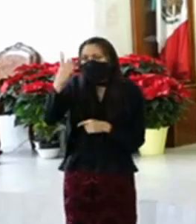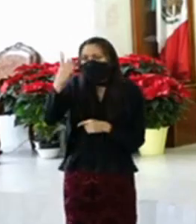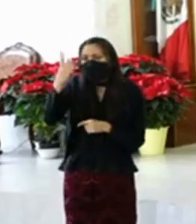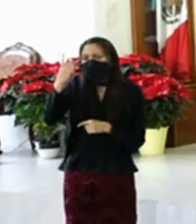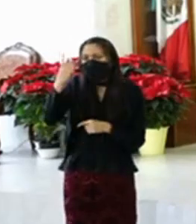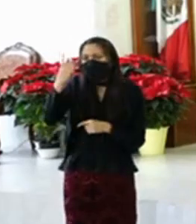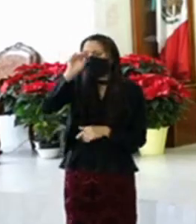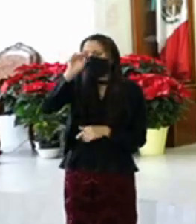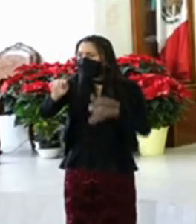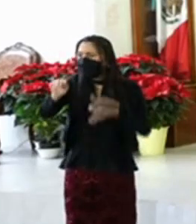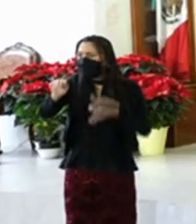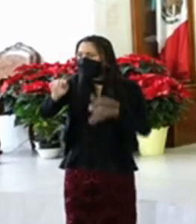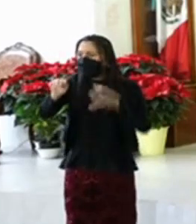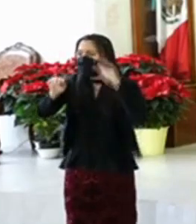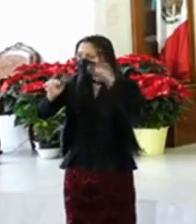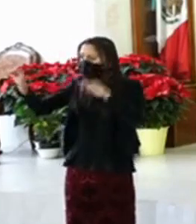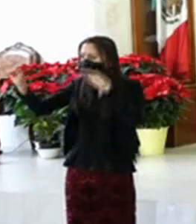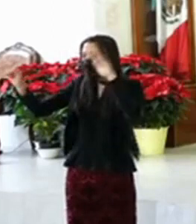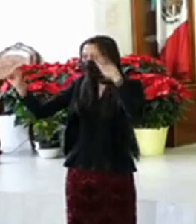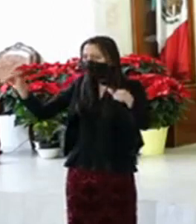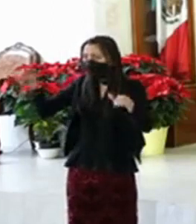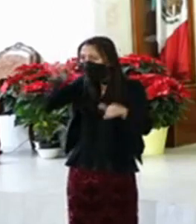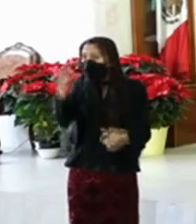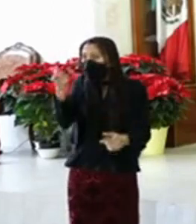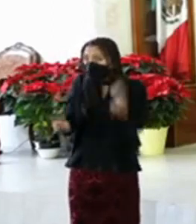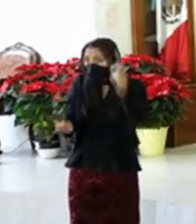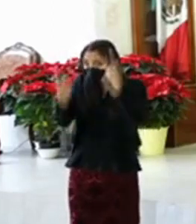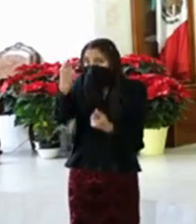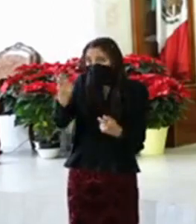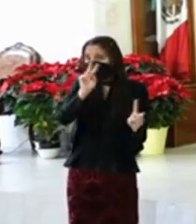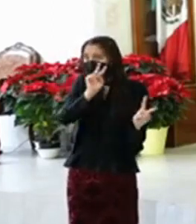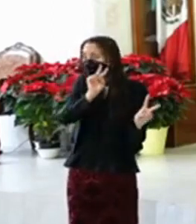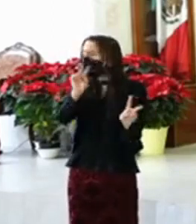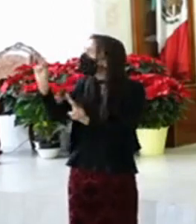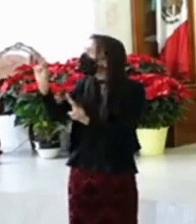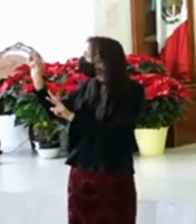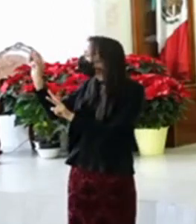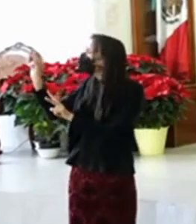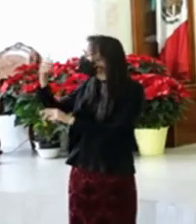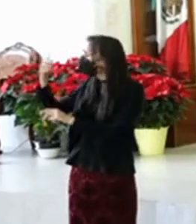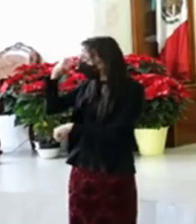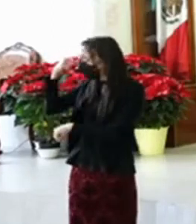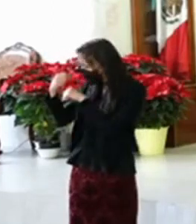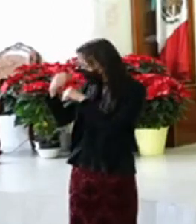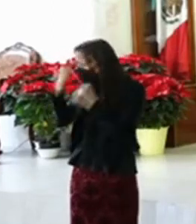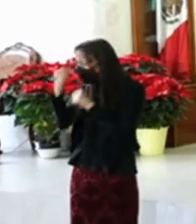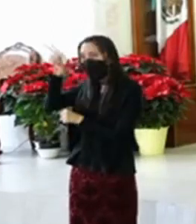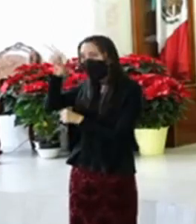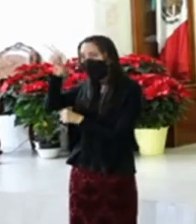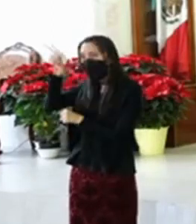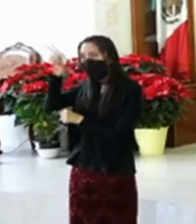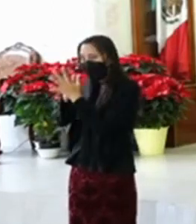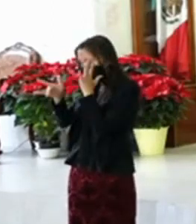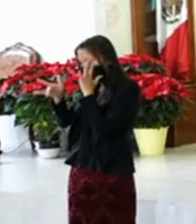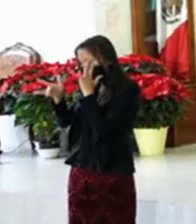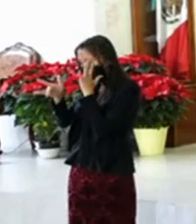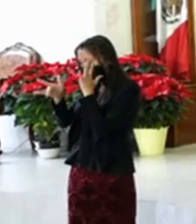y llama. Si alguno oye su voz y abre la puerta, Él